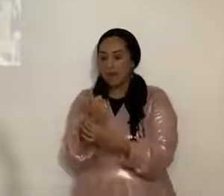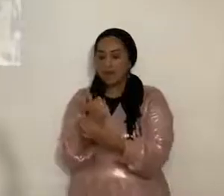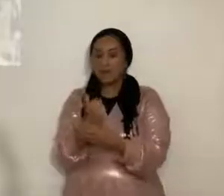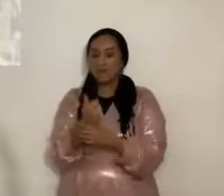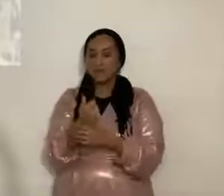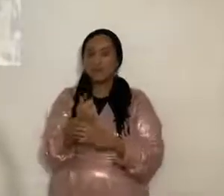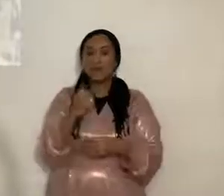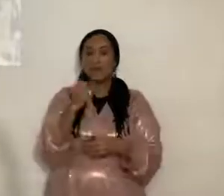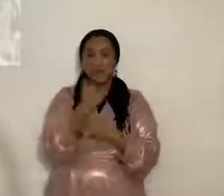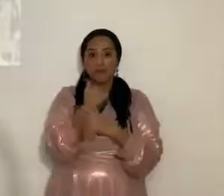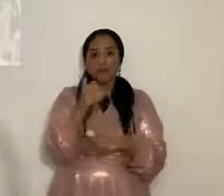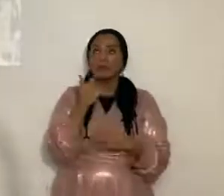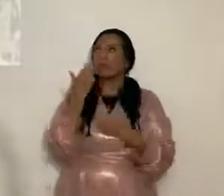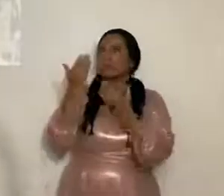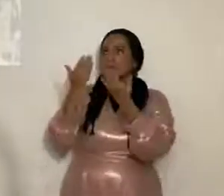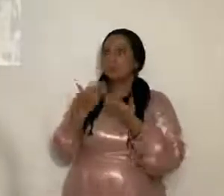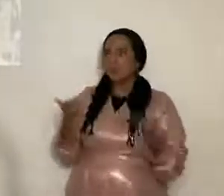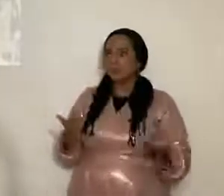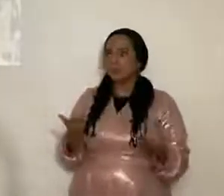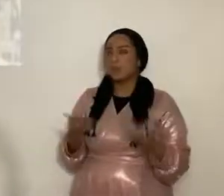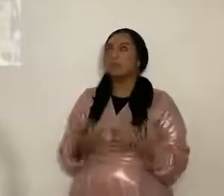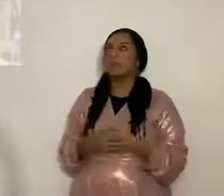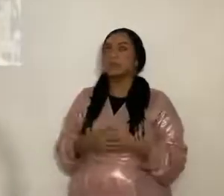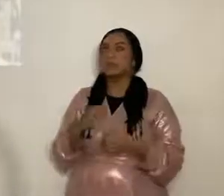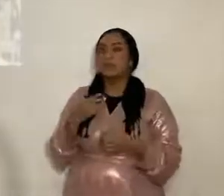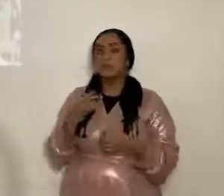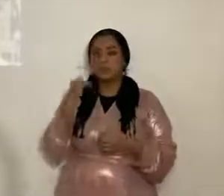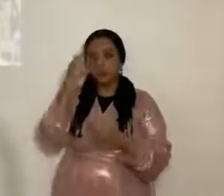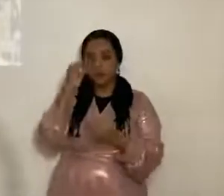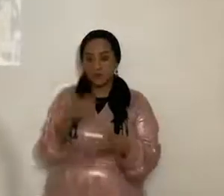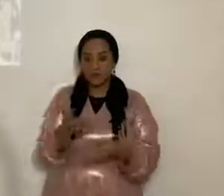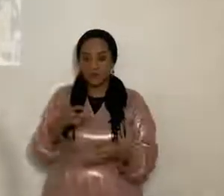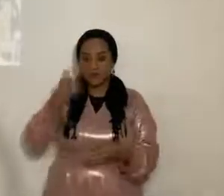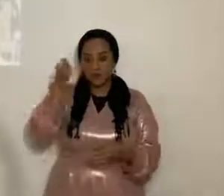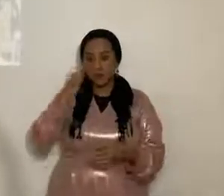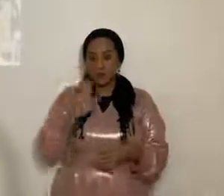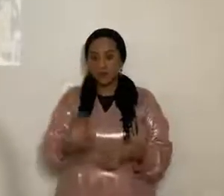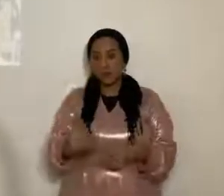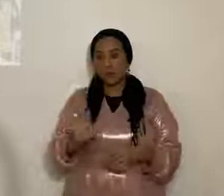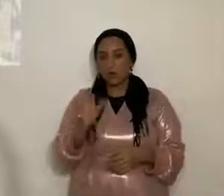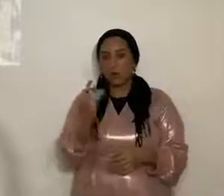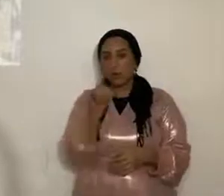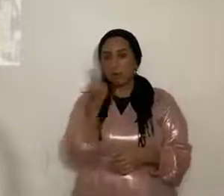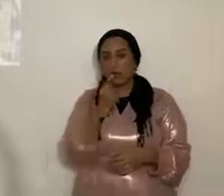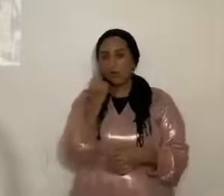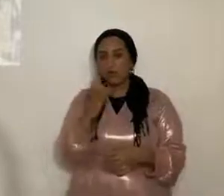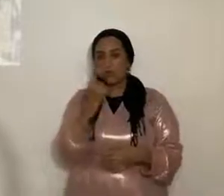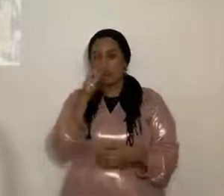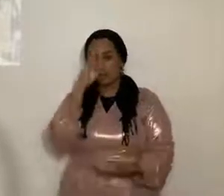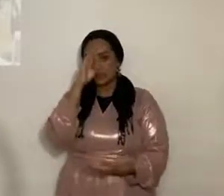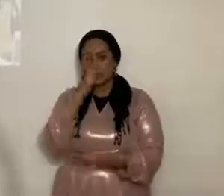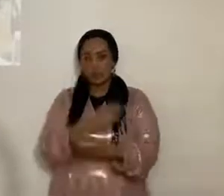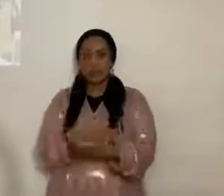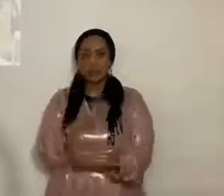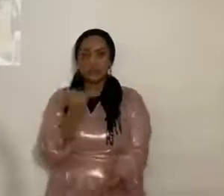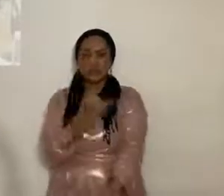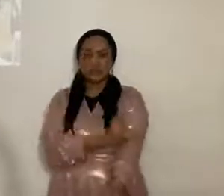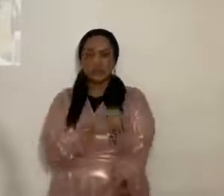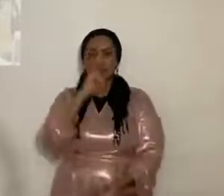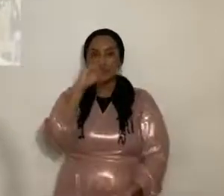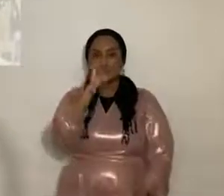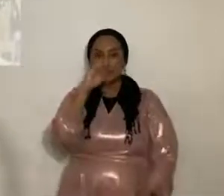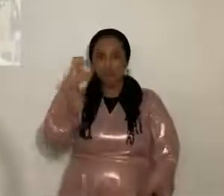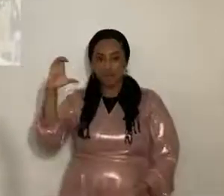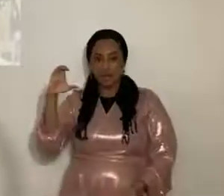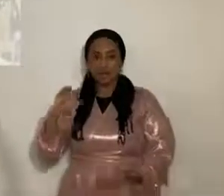él respondió: heme aquí. Y dijo: toma ahora a tu hijo, tu único, Isaac. Atención, léanlo